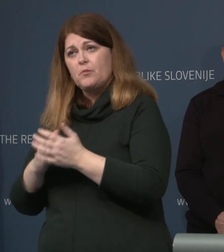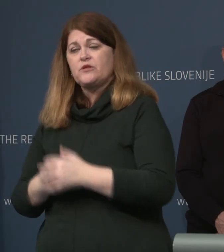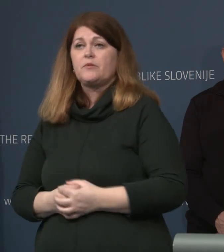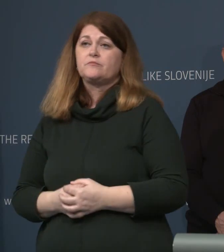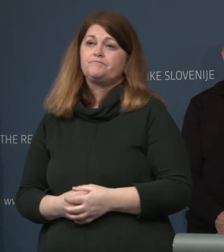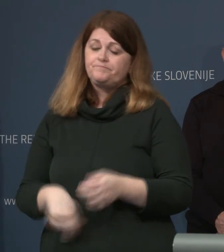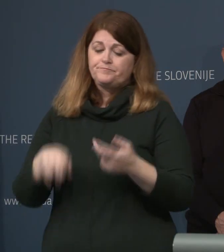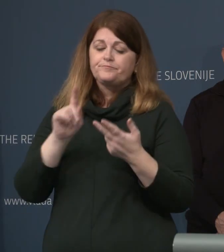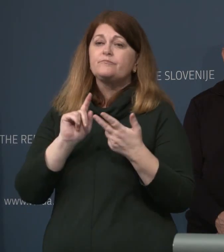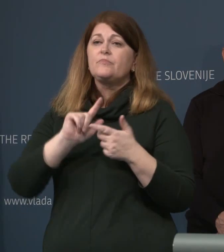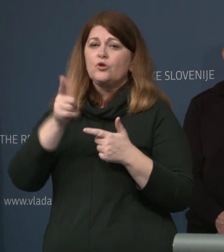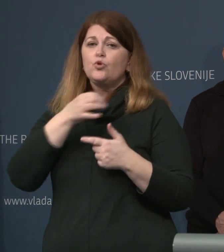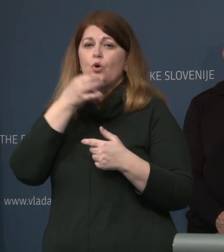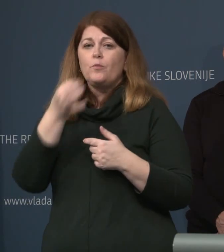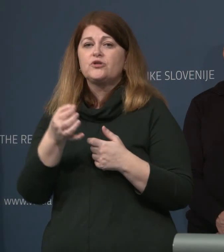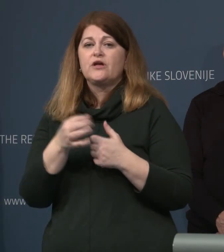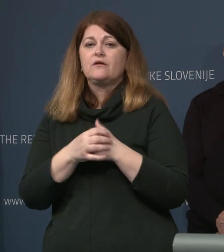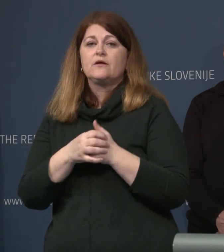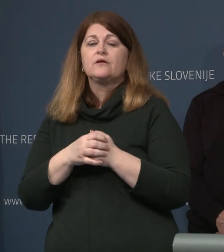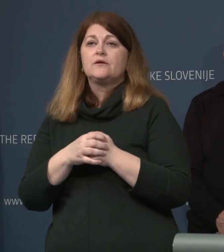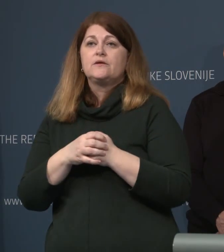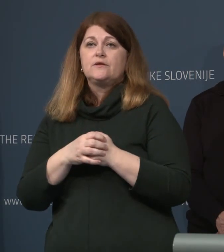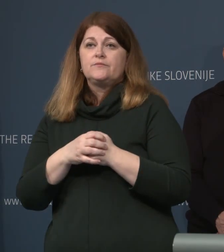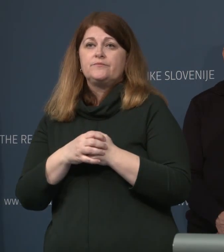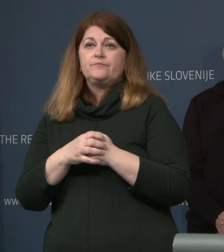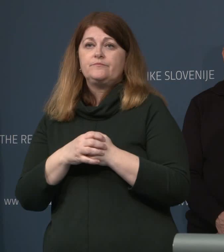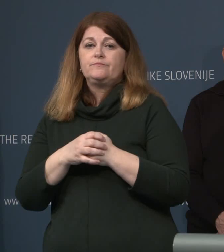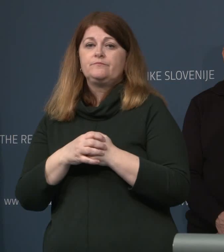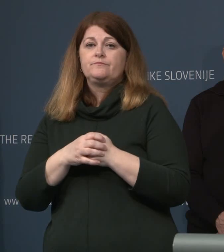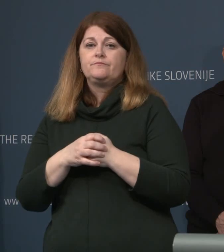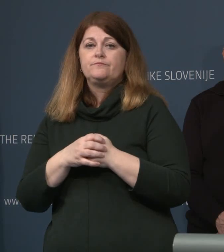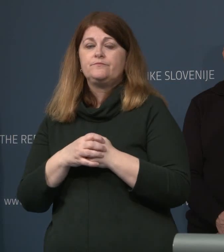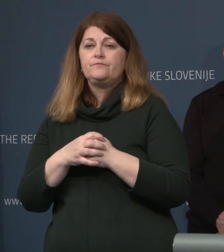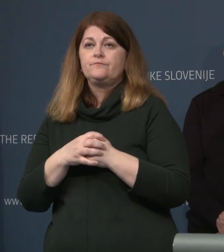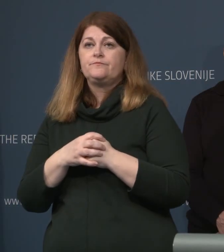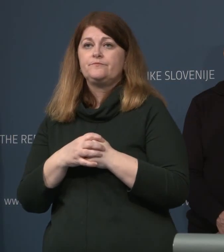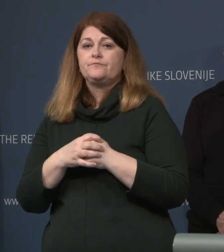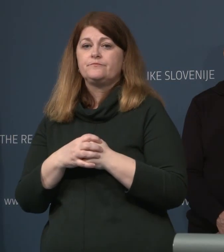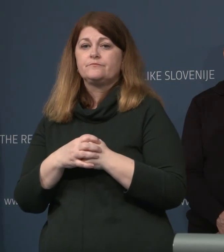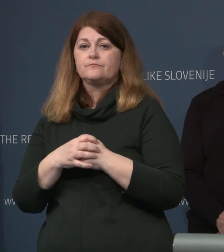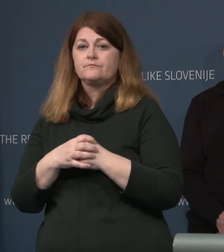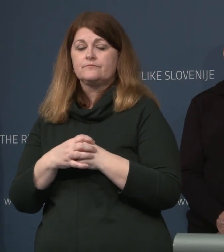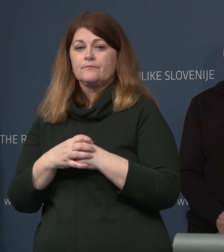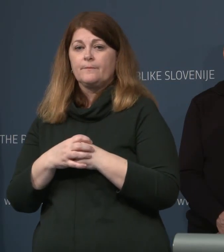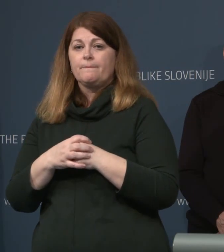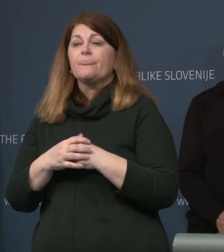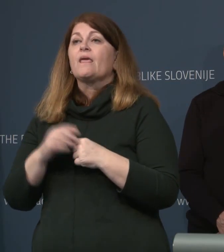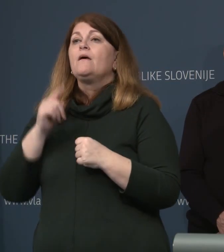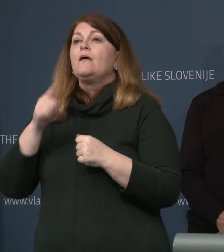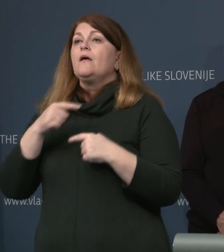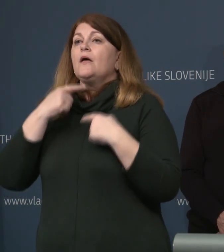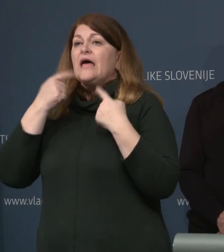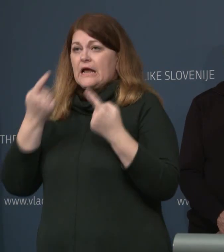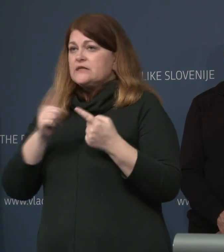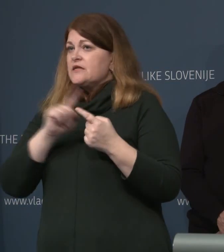In drugo vprašanje, da potem dam mikrofon z rok, je pa za NIJZ. Rekli ste, da pač ne